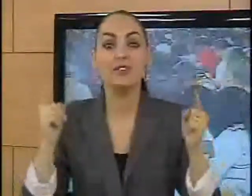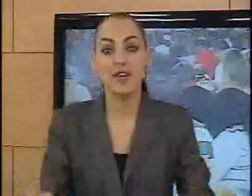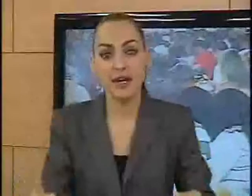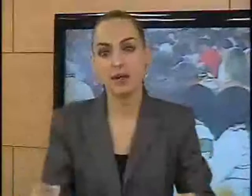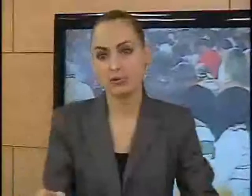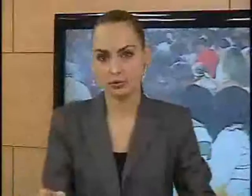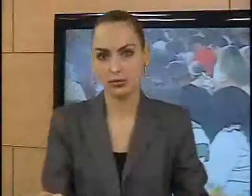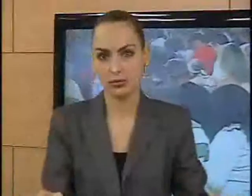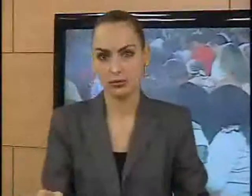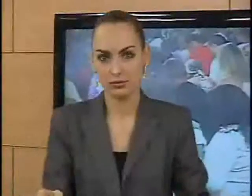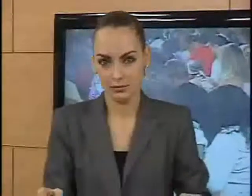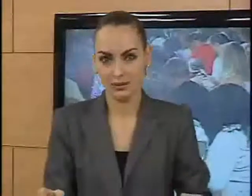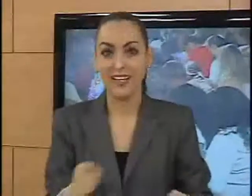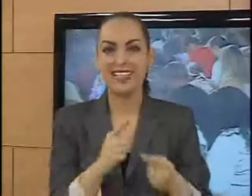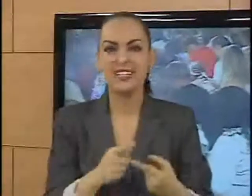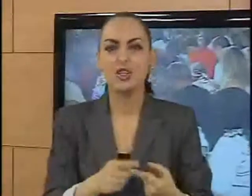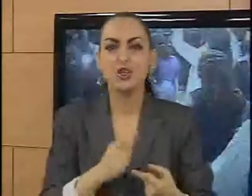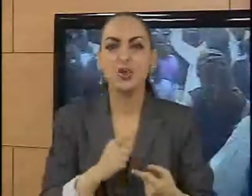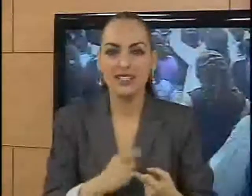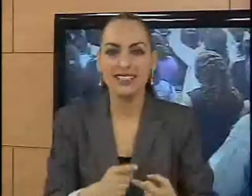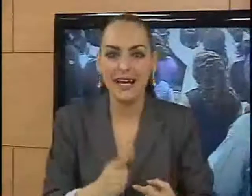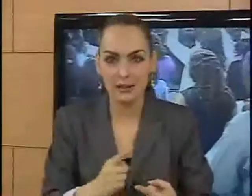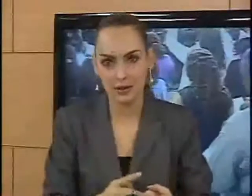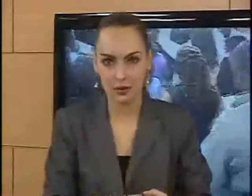viver. Fazer as escolhas certas.